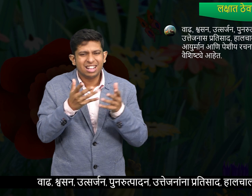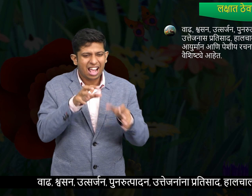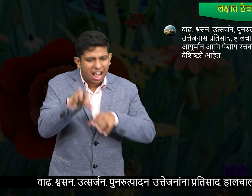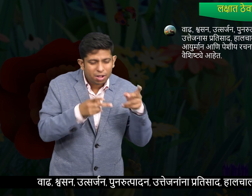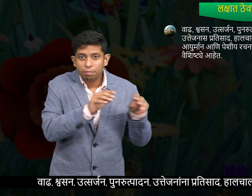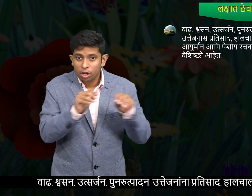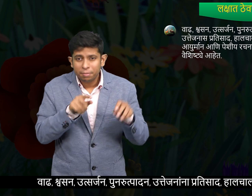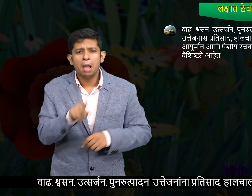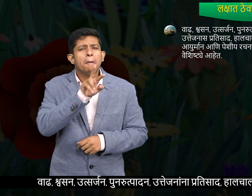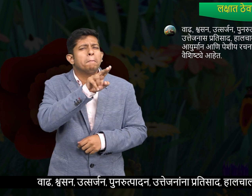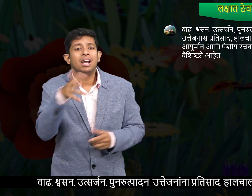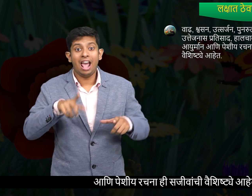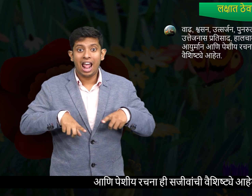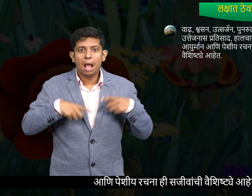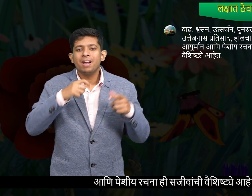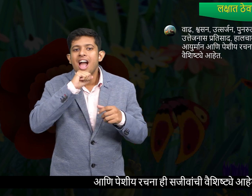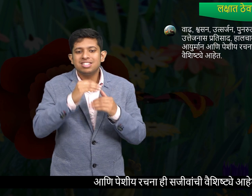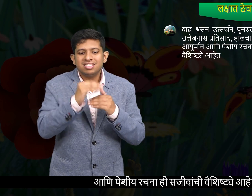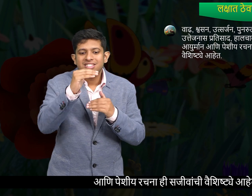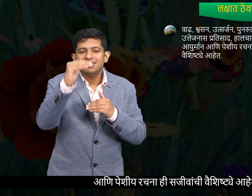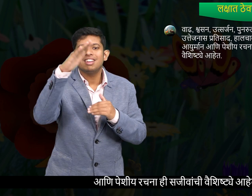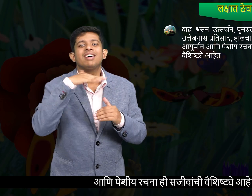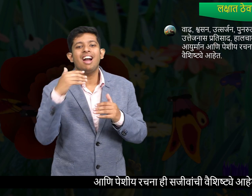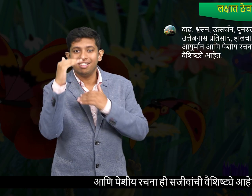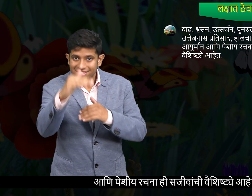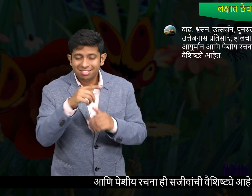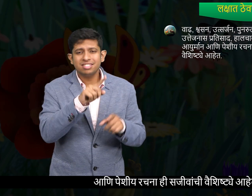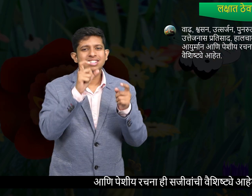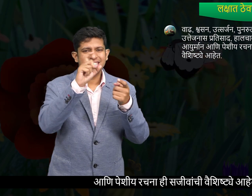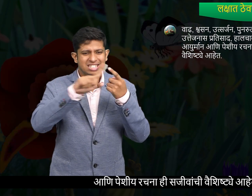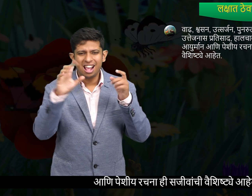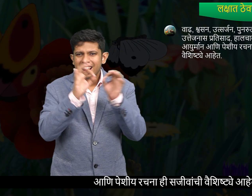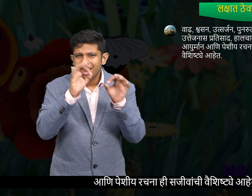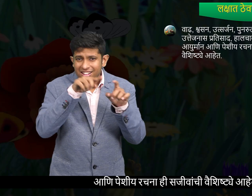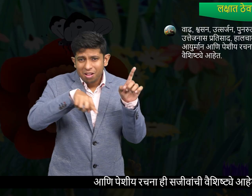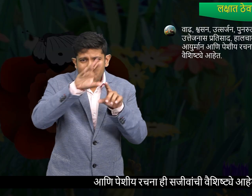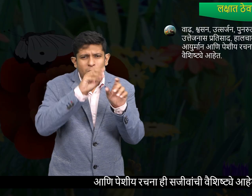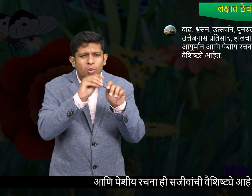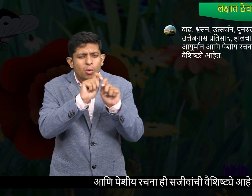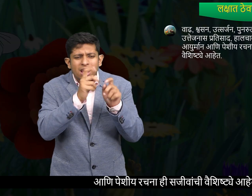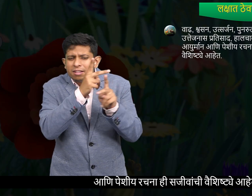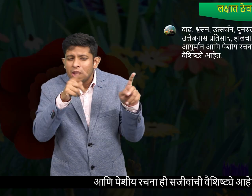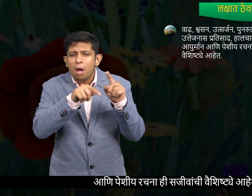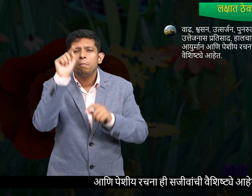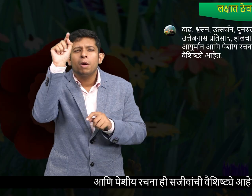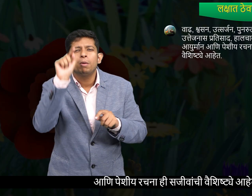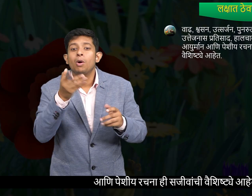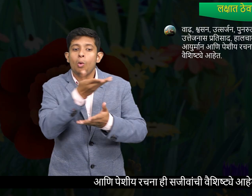निश्चित आयुर्मान आणि पेशीय रचना ही सजीवांची वैशिष्ट्ये